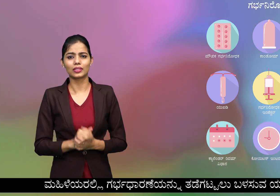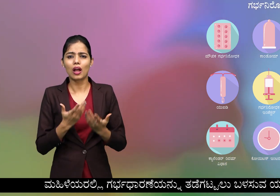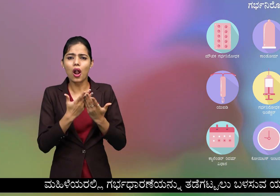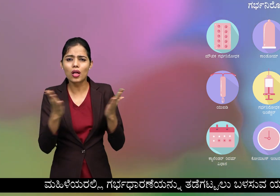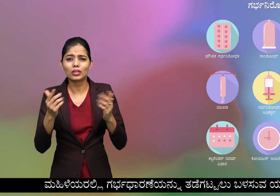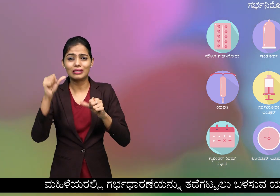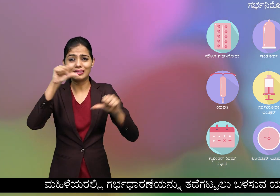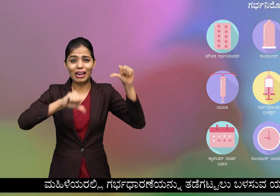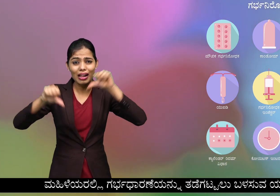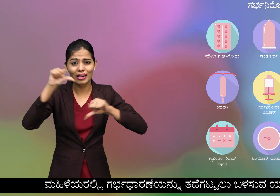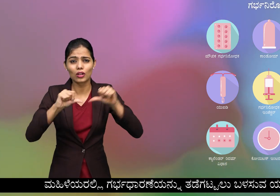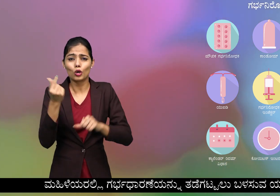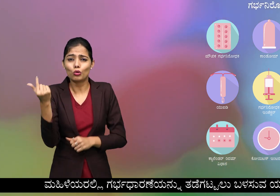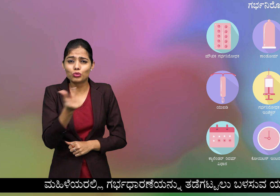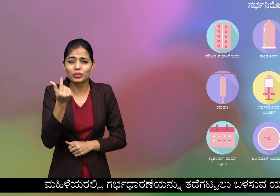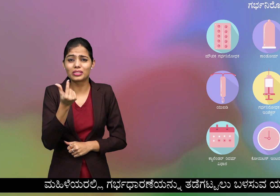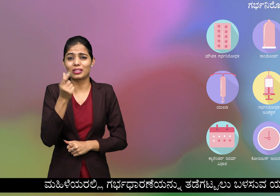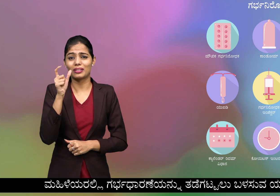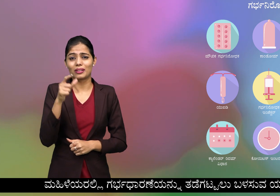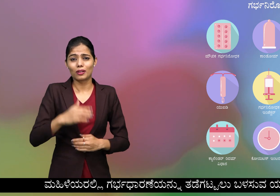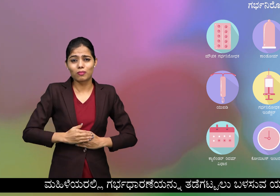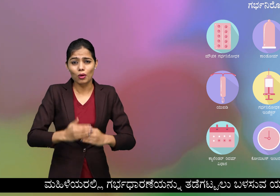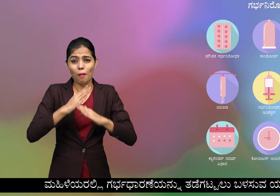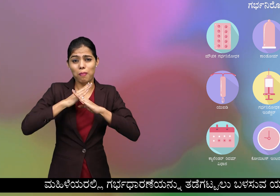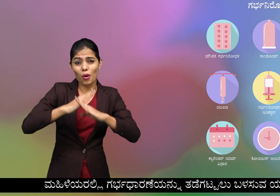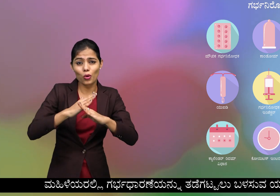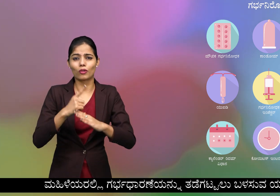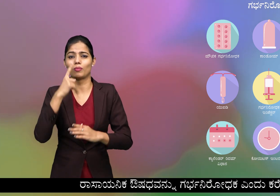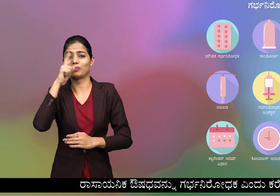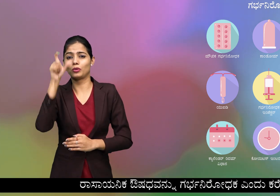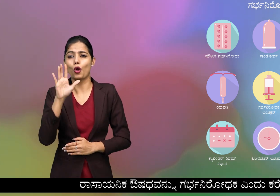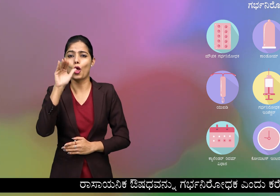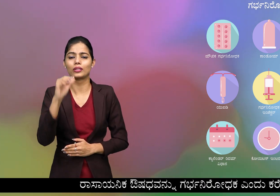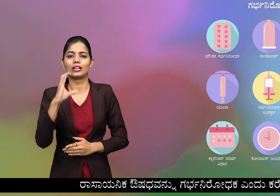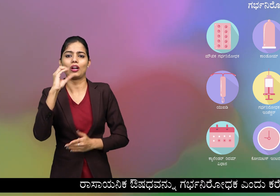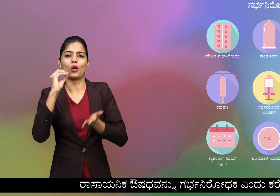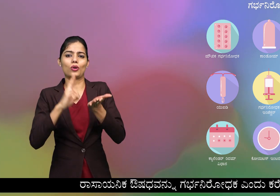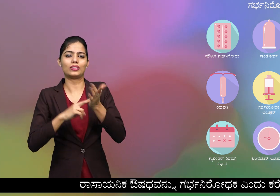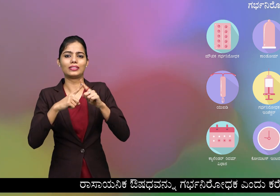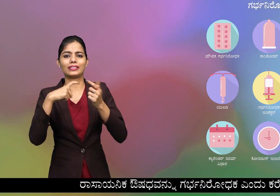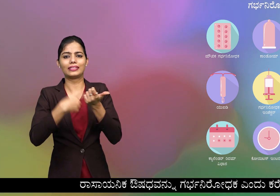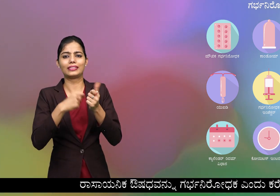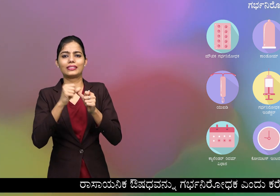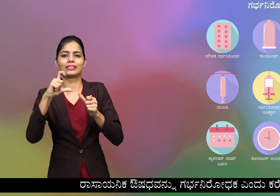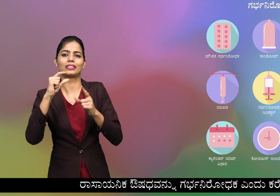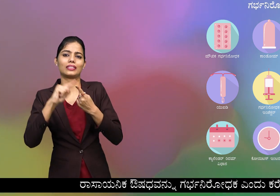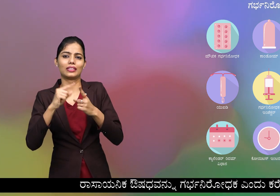ಮಹಿಳೆಯರಲ್ಲಿ ಗರ್ಭಧಾರಣೆಯನ್ನ ತಡೆಗಟ್ಟಲು ಬಳಸುವ ಯಾವುದೇ ಸಾಧನ ಅಥವಾ ರಾಸಾಯನಿಕ ಔಷಧವನ್ನ ಗರ್ಭನಿರೋಧಕ ಎಂದು